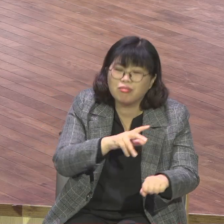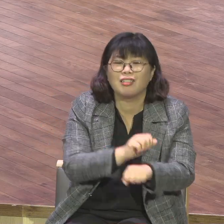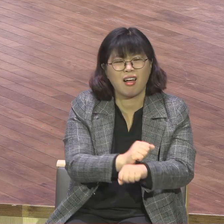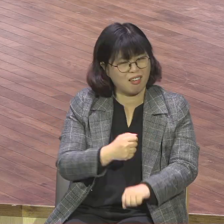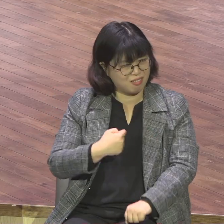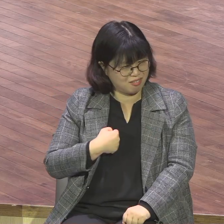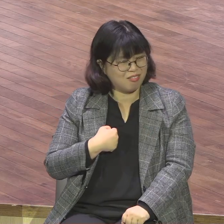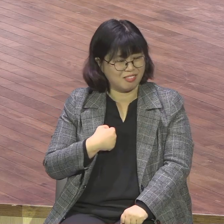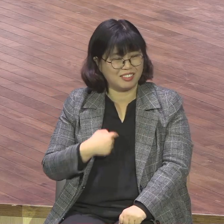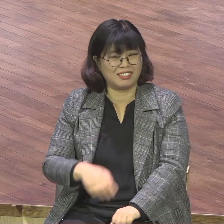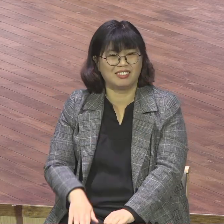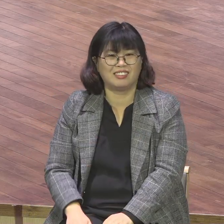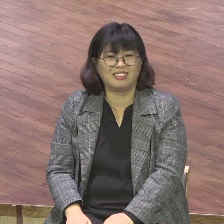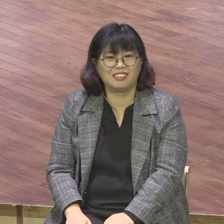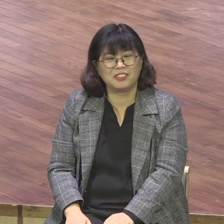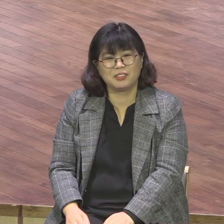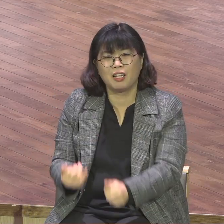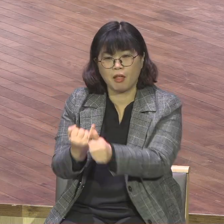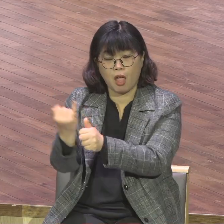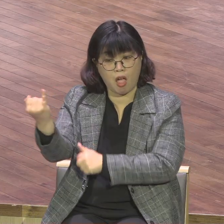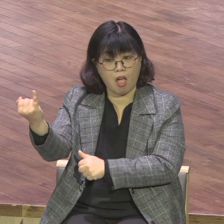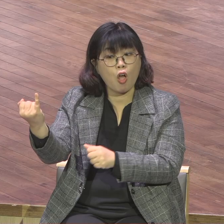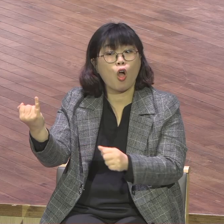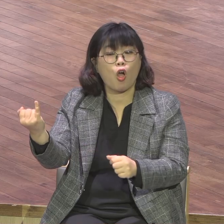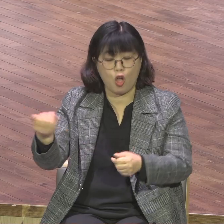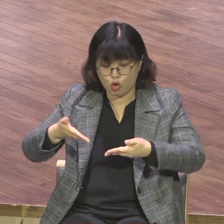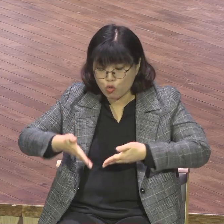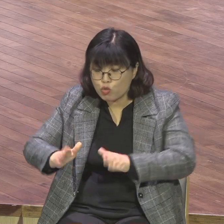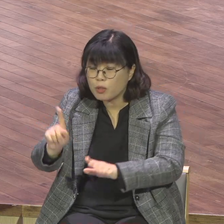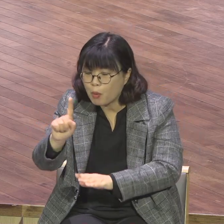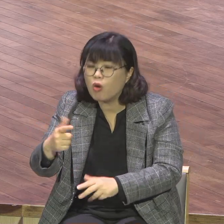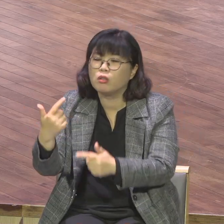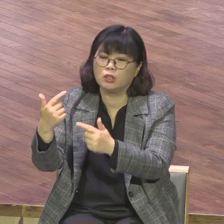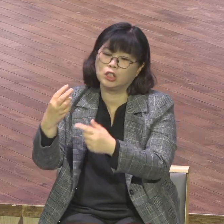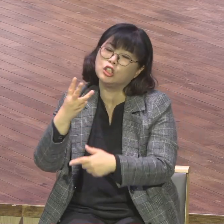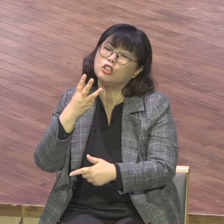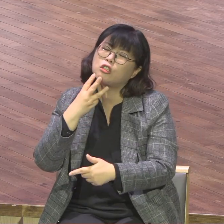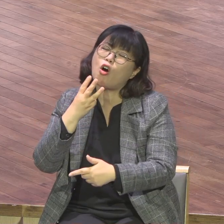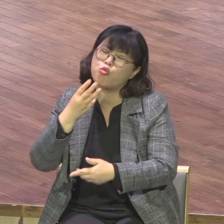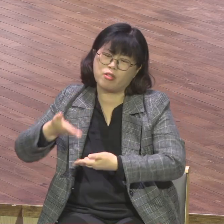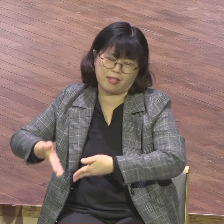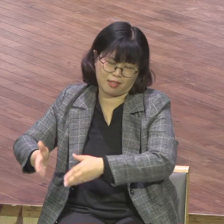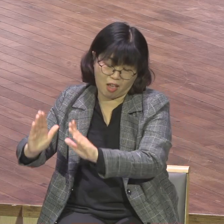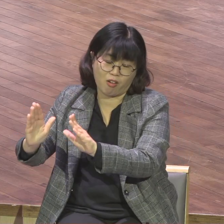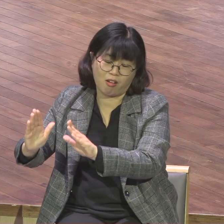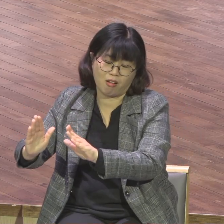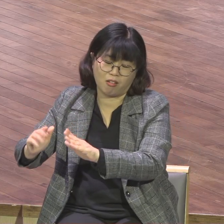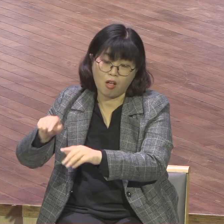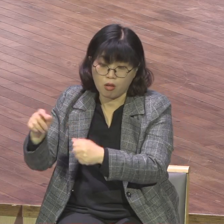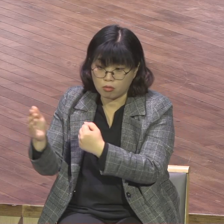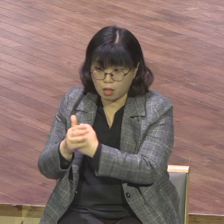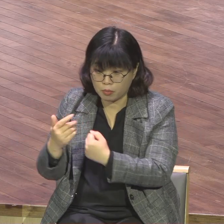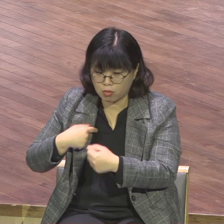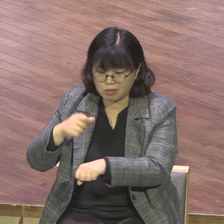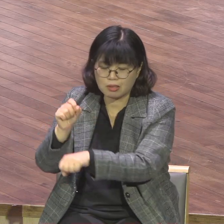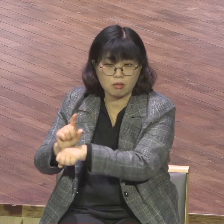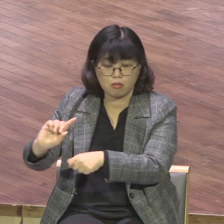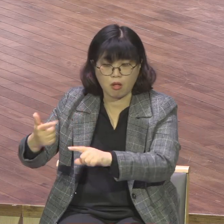다르구나. 음식도 다르고 표현도 다르고 문화가 다르고 생각이 다르고 말투가 다르고 참